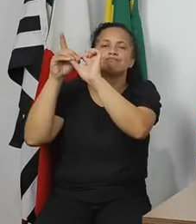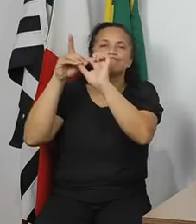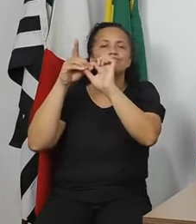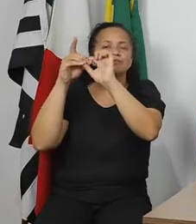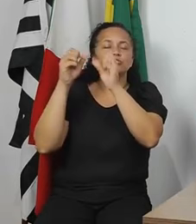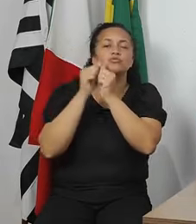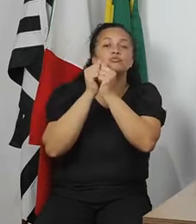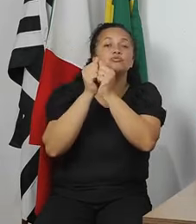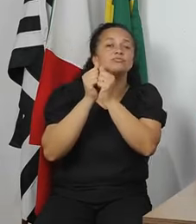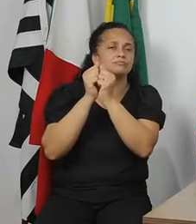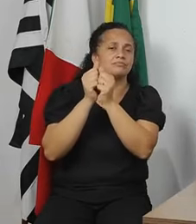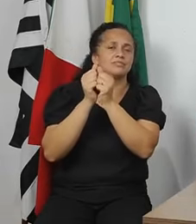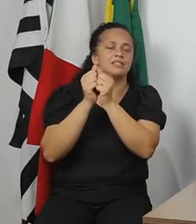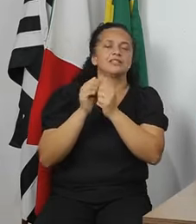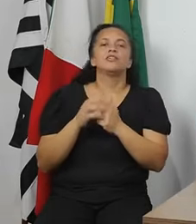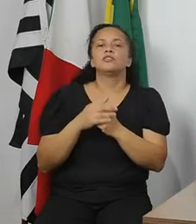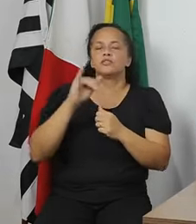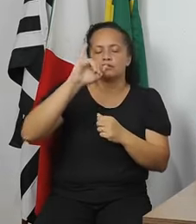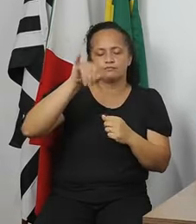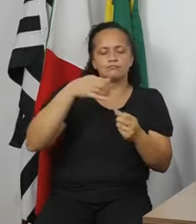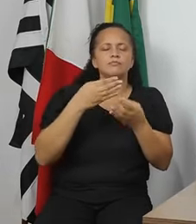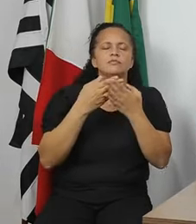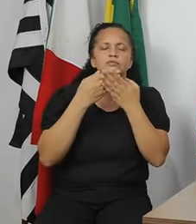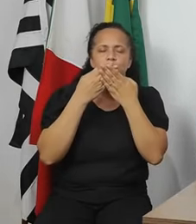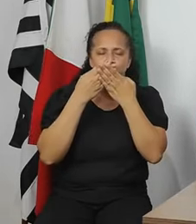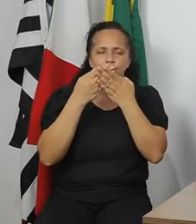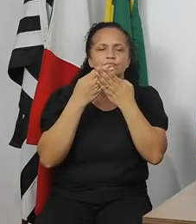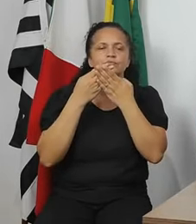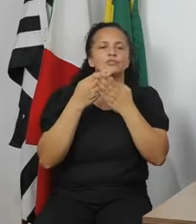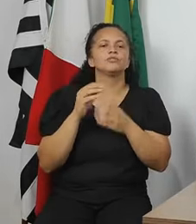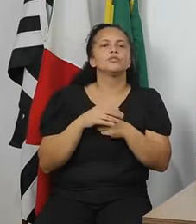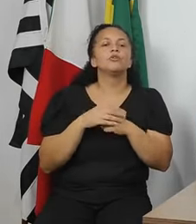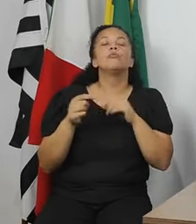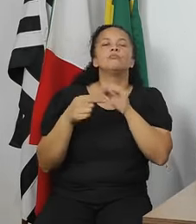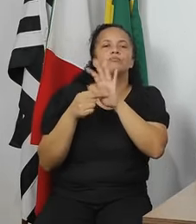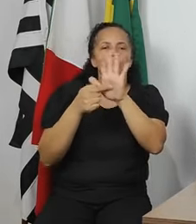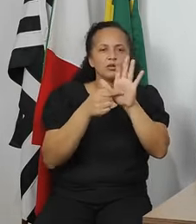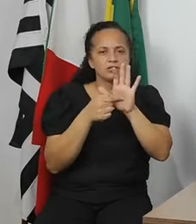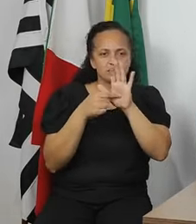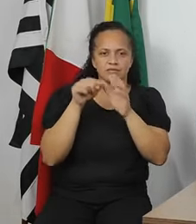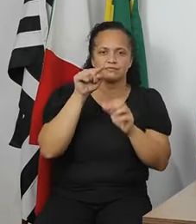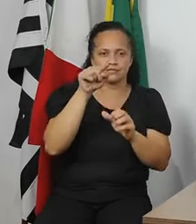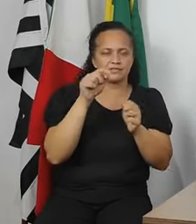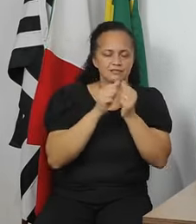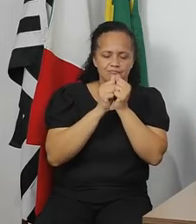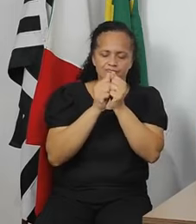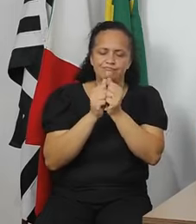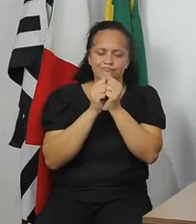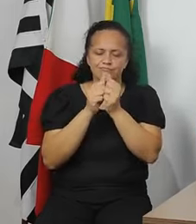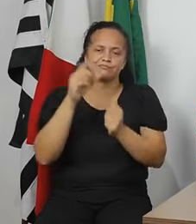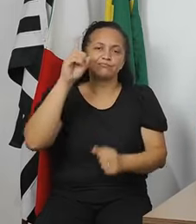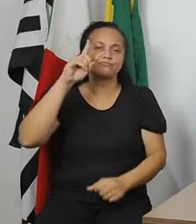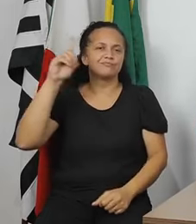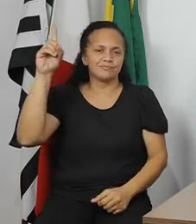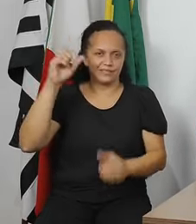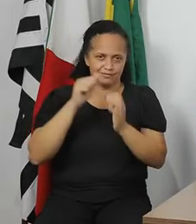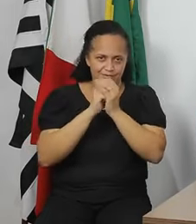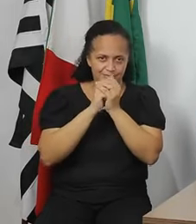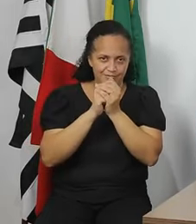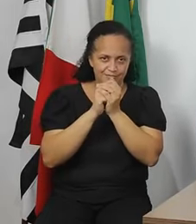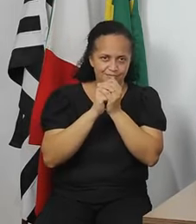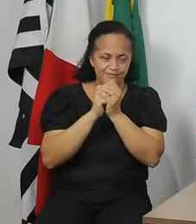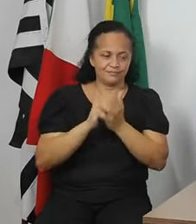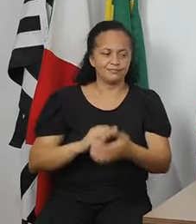acesa. E a prática do jejum é uma das coisas que vão fazer com que nós estejamos mais próximos de Deus. Amém? Amém.